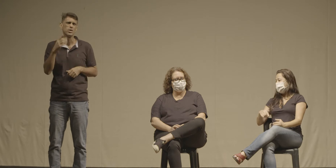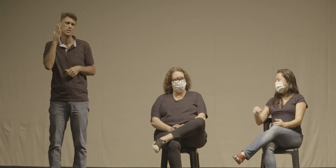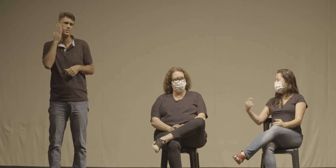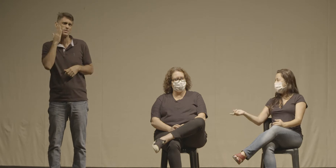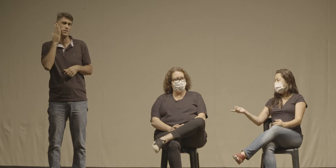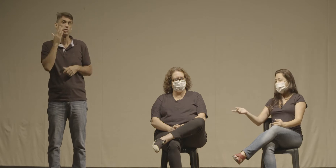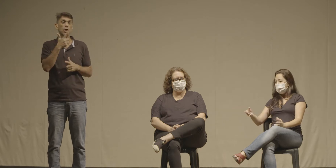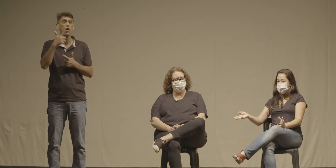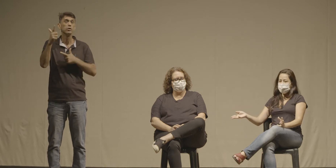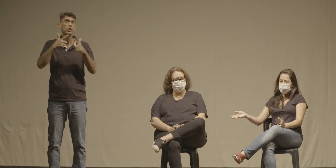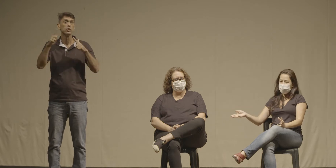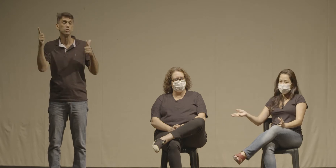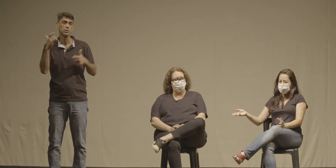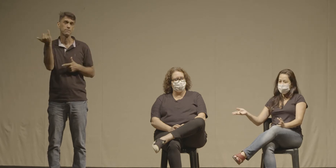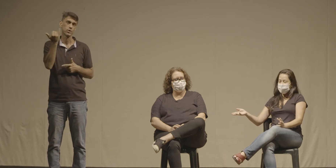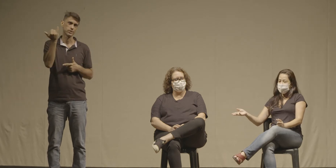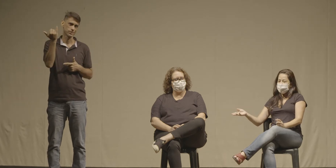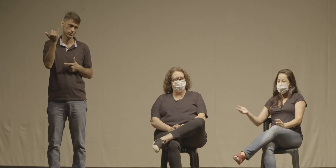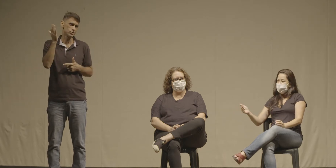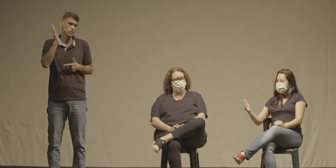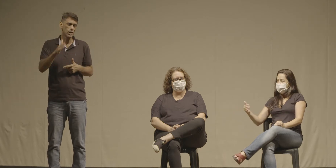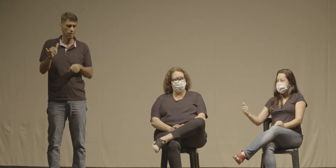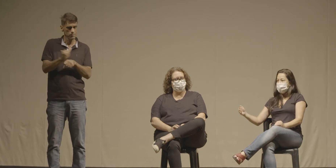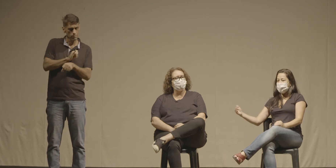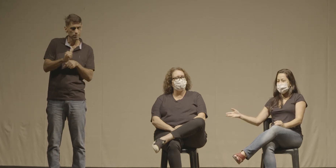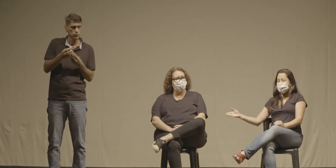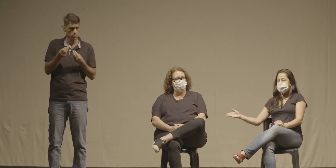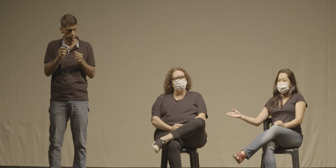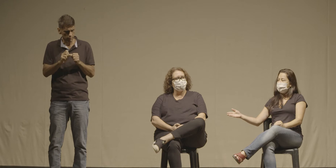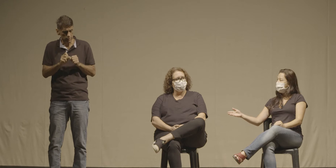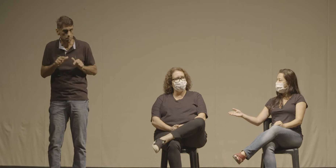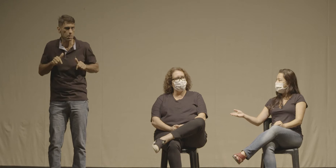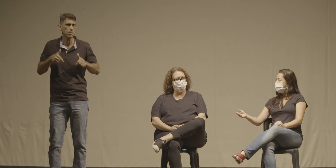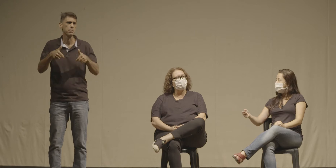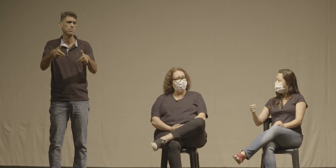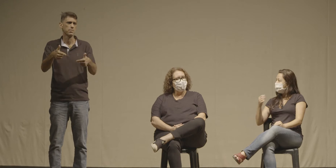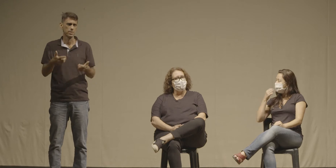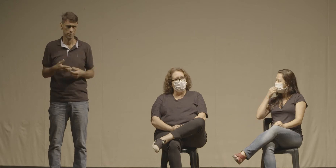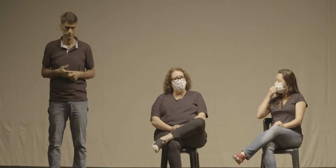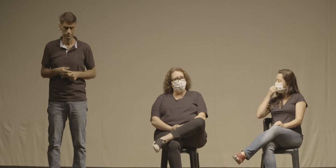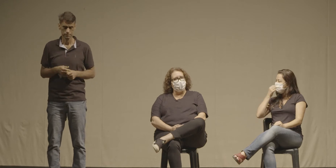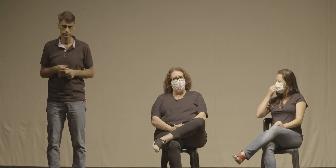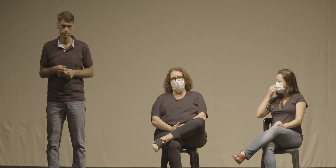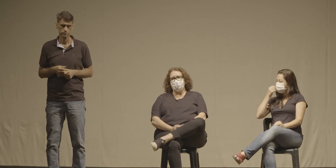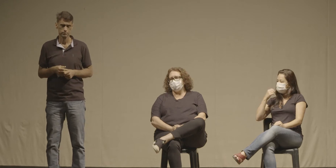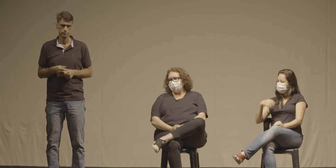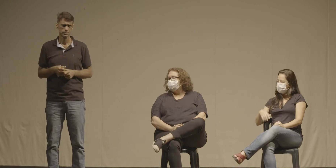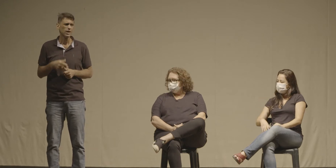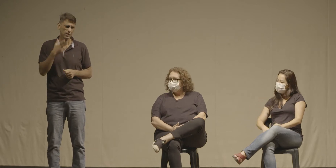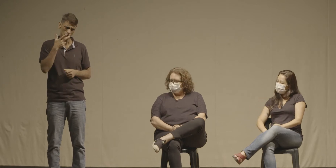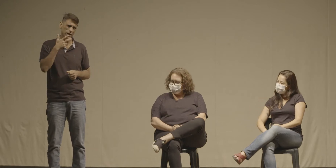tira de letra as outras que realmente são importantes, né, que é fazer alguma coisa acontecer, né, Silvia? Com